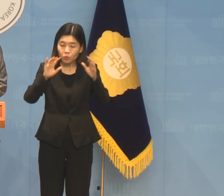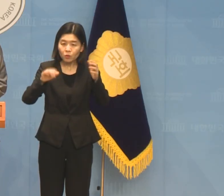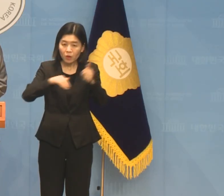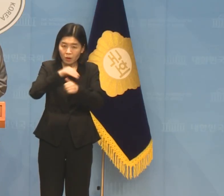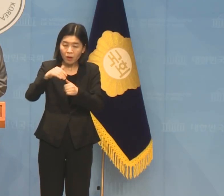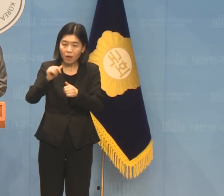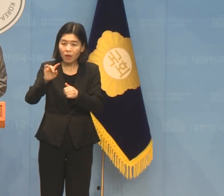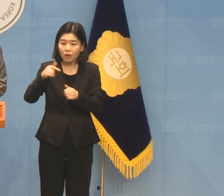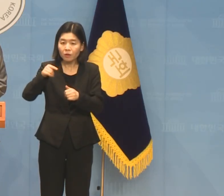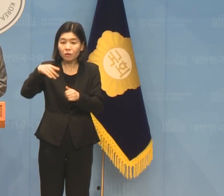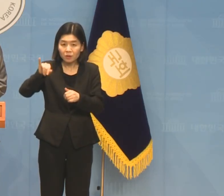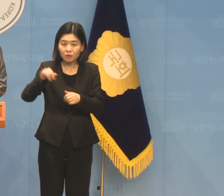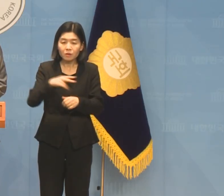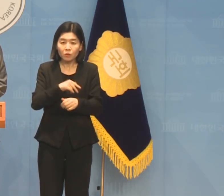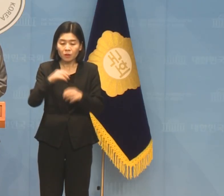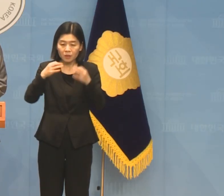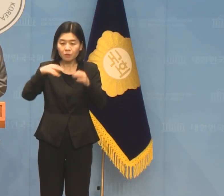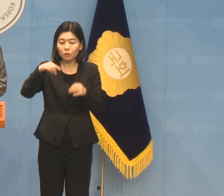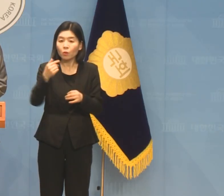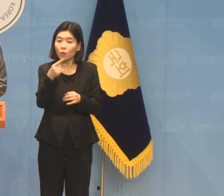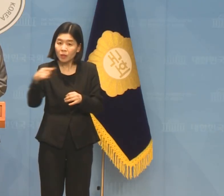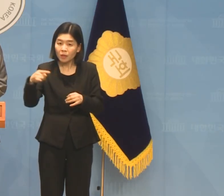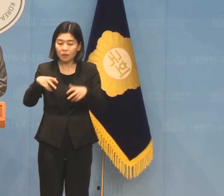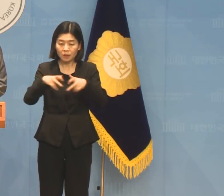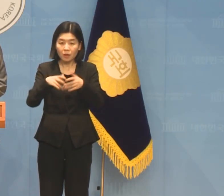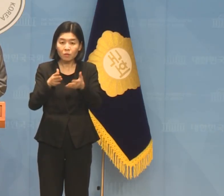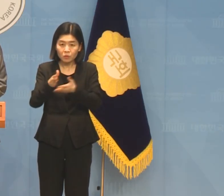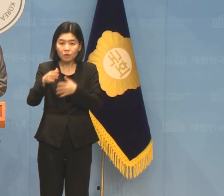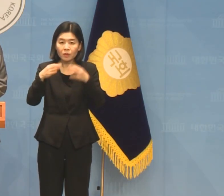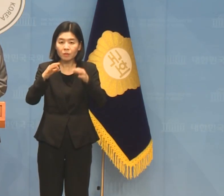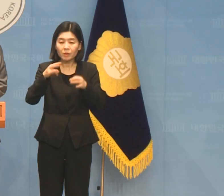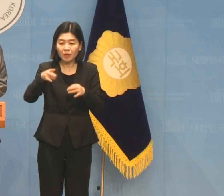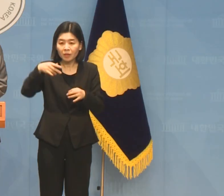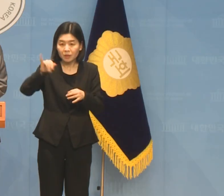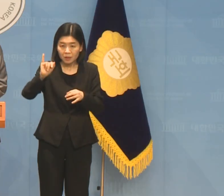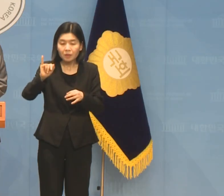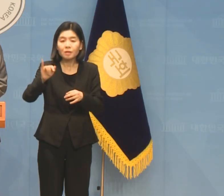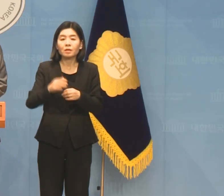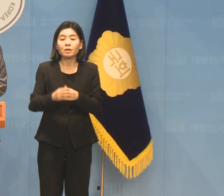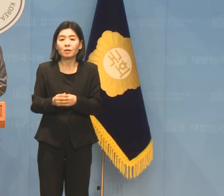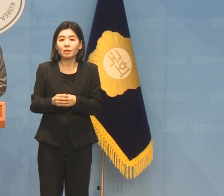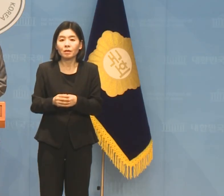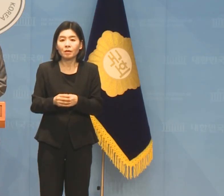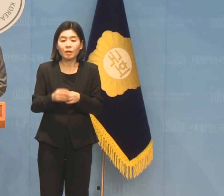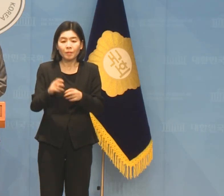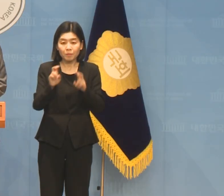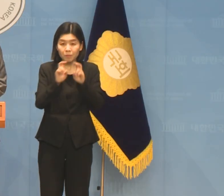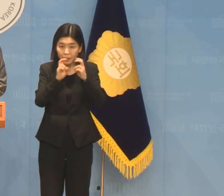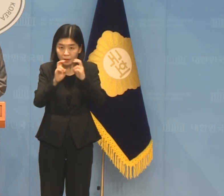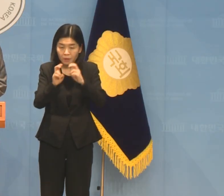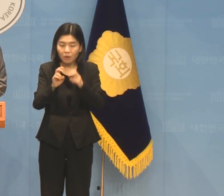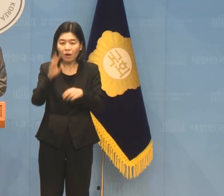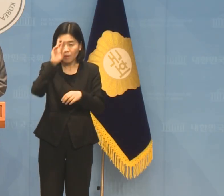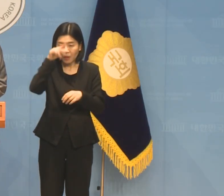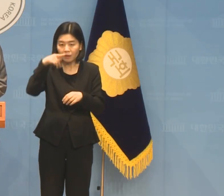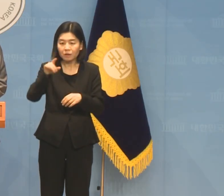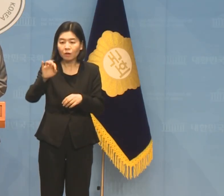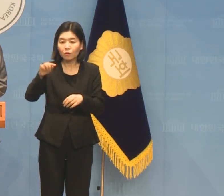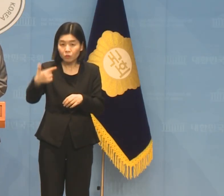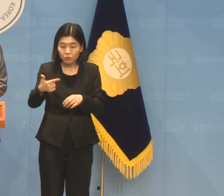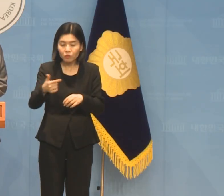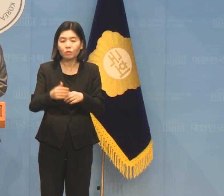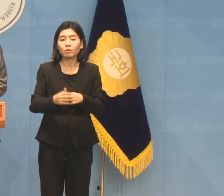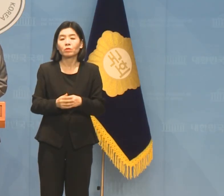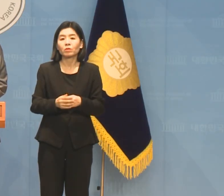에너지 김소희 의원, 장애인 분야 김예지 의원, 미디어 박정훈